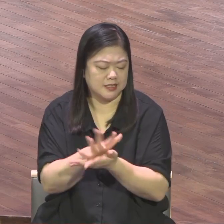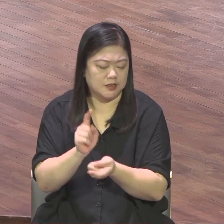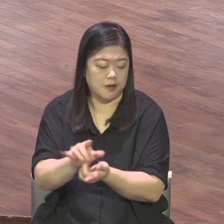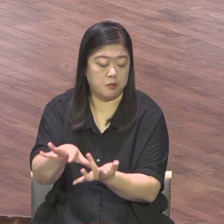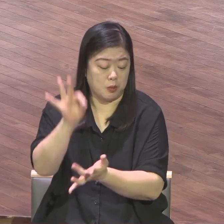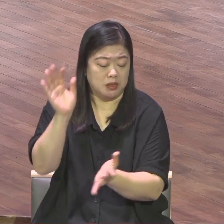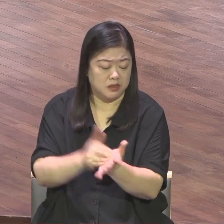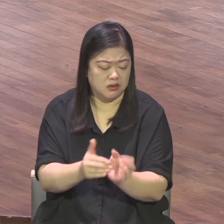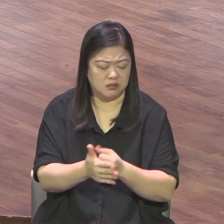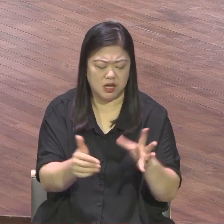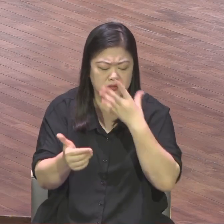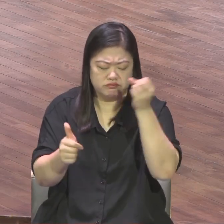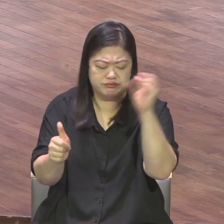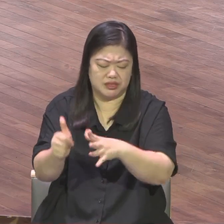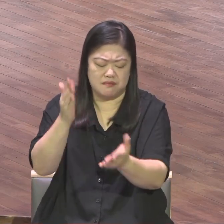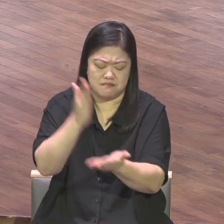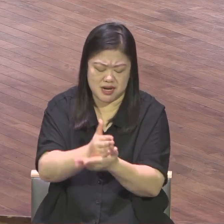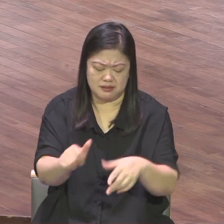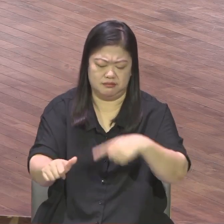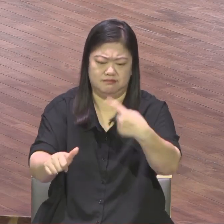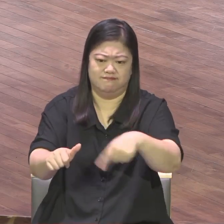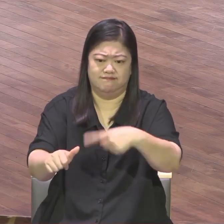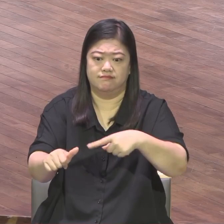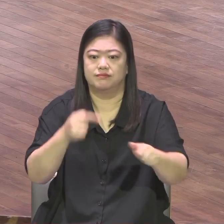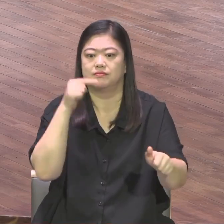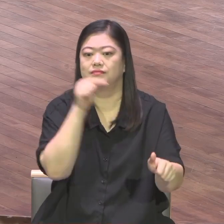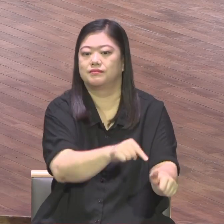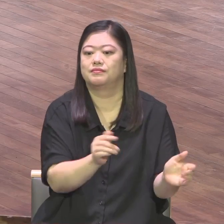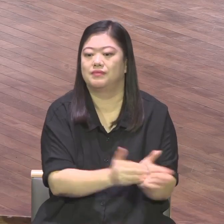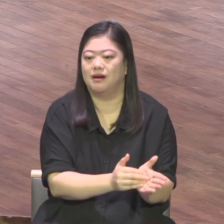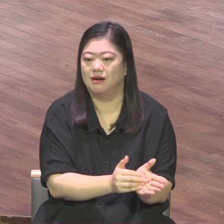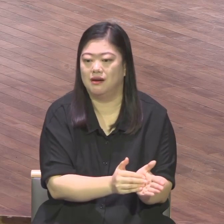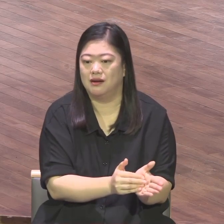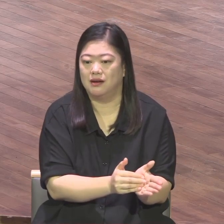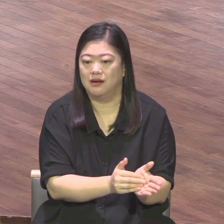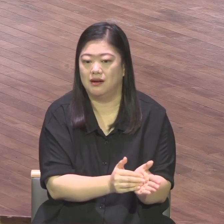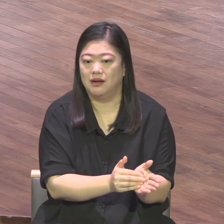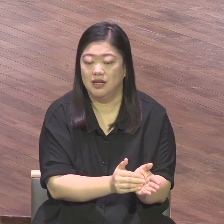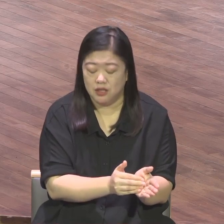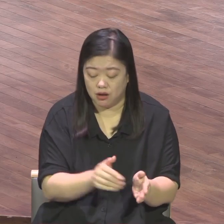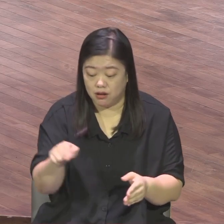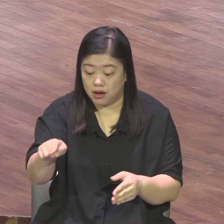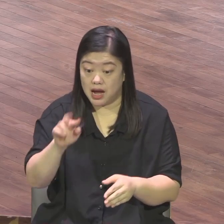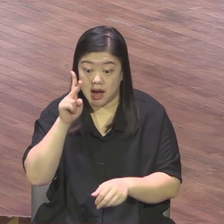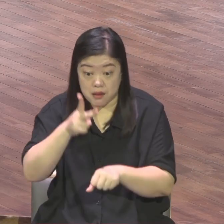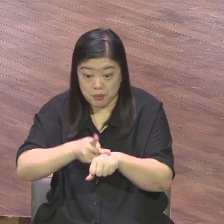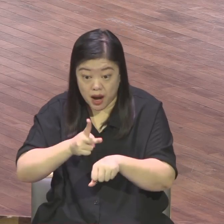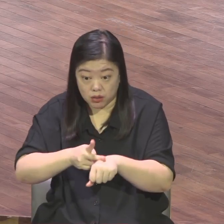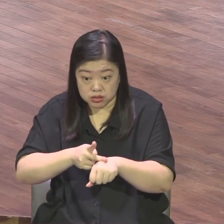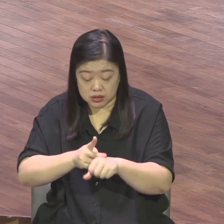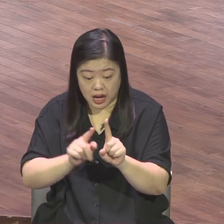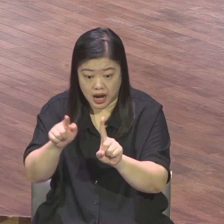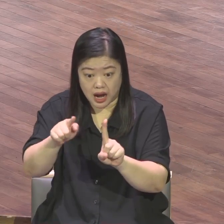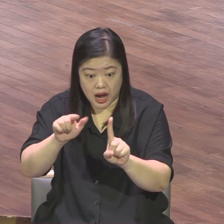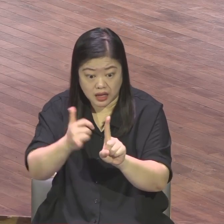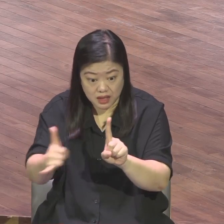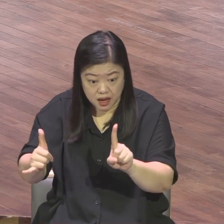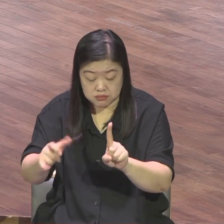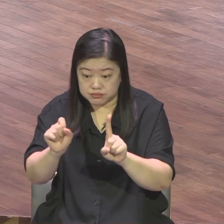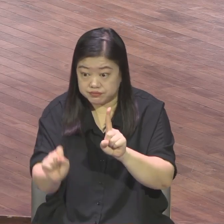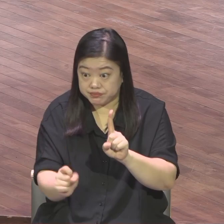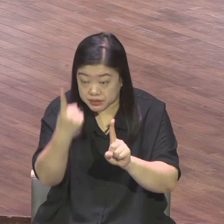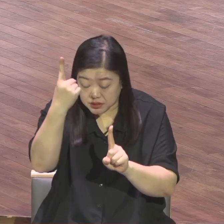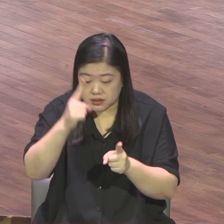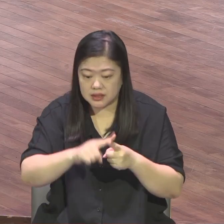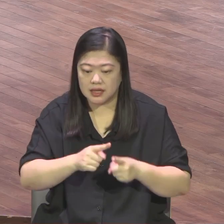세운 것입니다. 그리고 제1차, 2차, 3차 선교행을 통해서 소아시아, 마게도냐 복음만을 복음을 전개했고 그리고 이어진